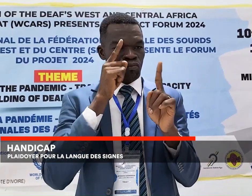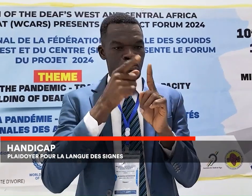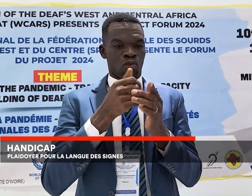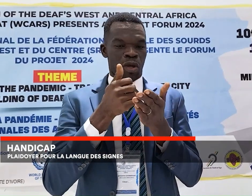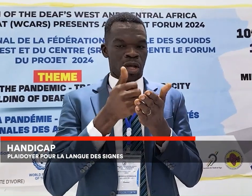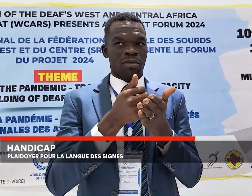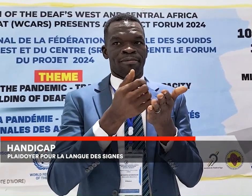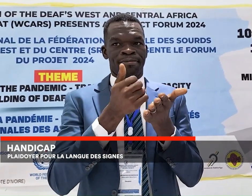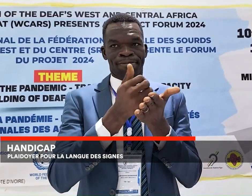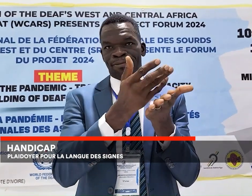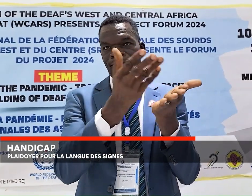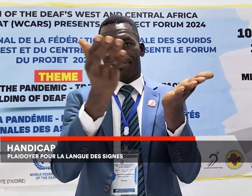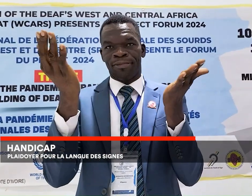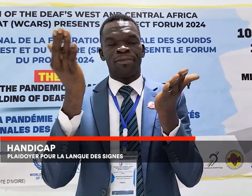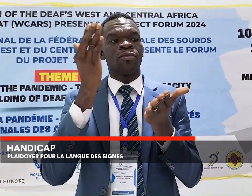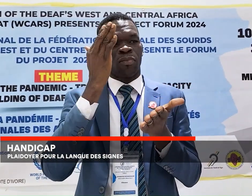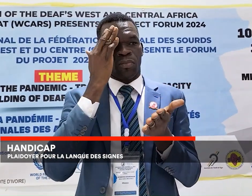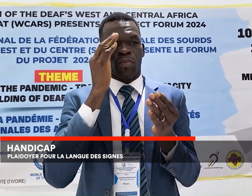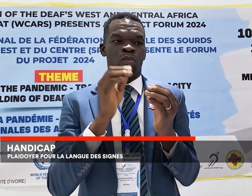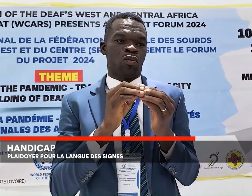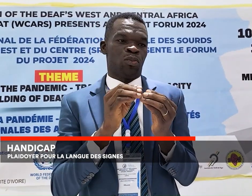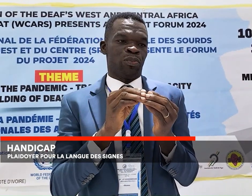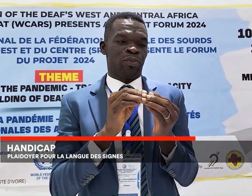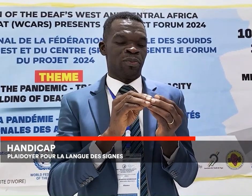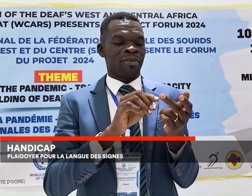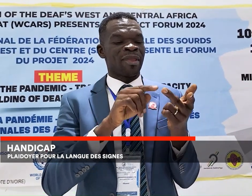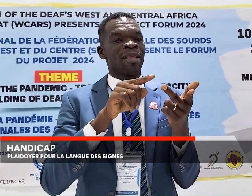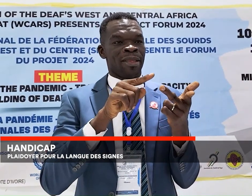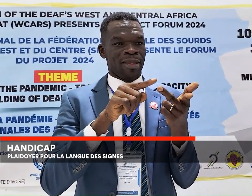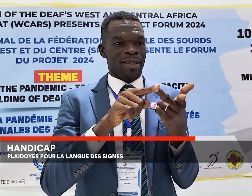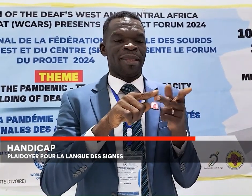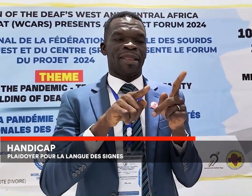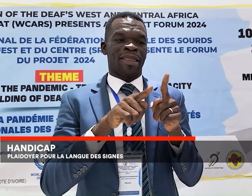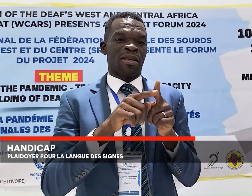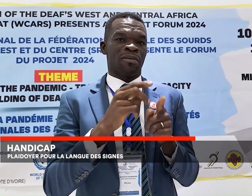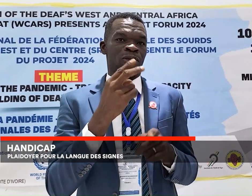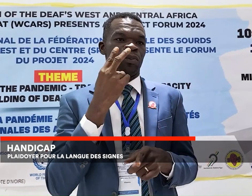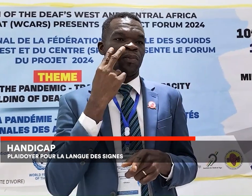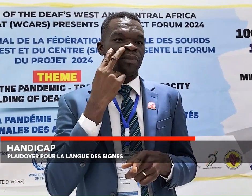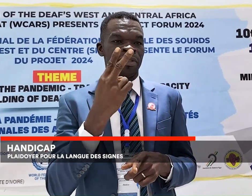en langue des signes, les problèmes au niveau de la santé.